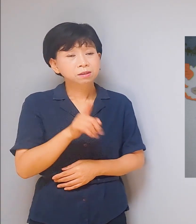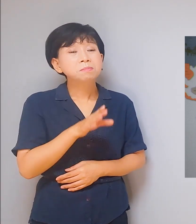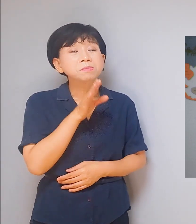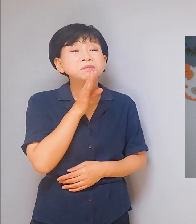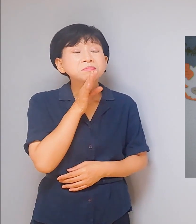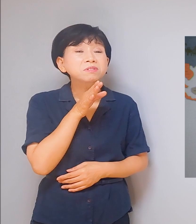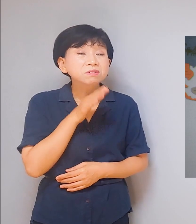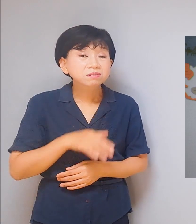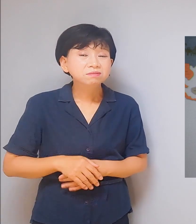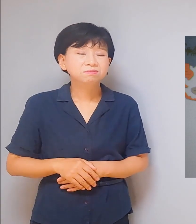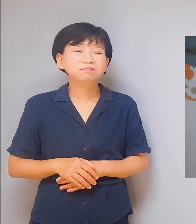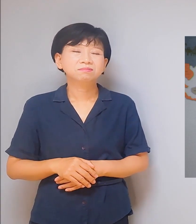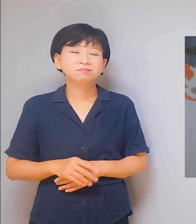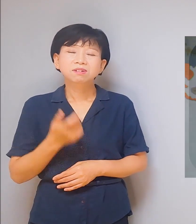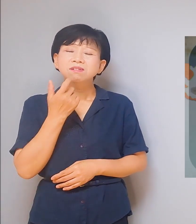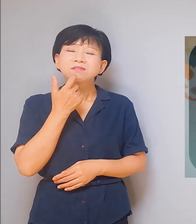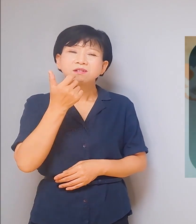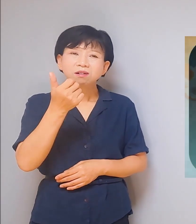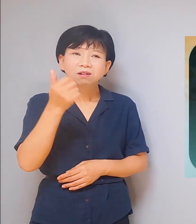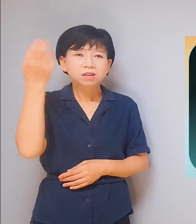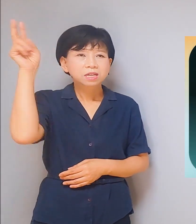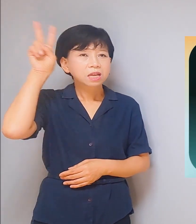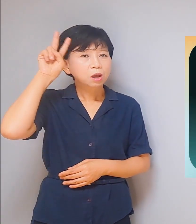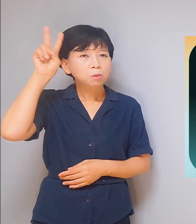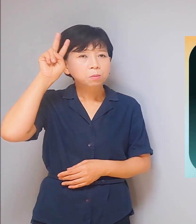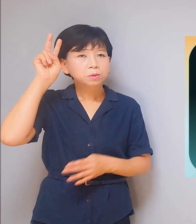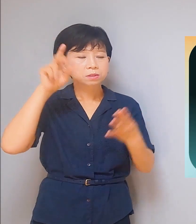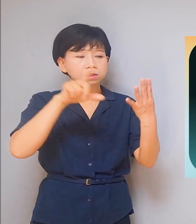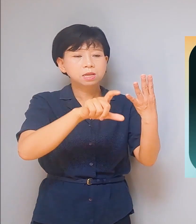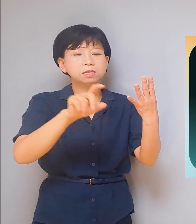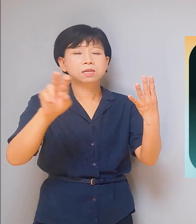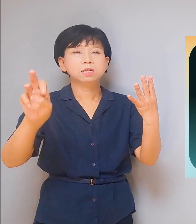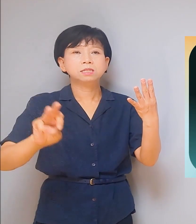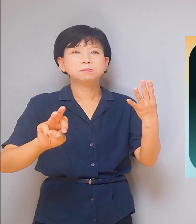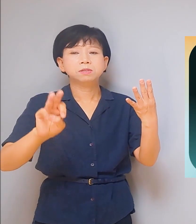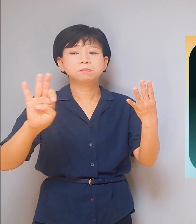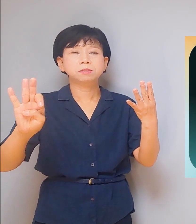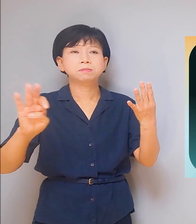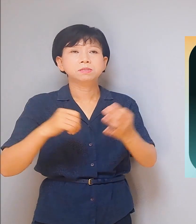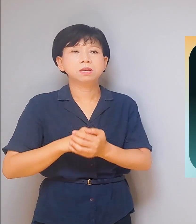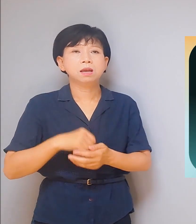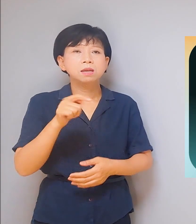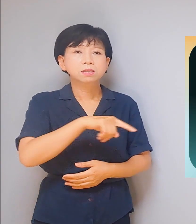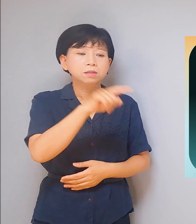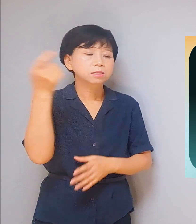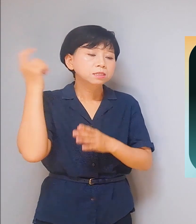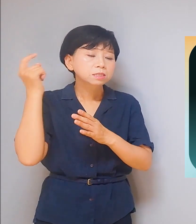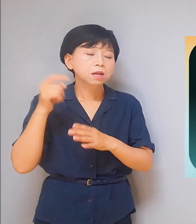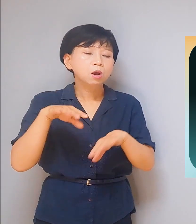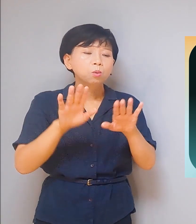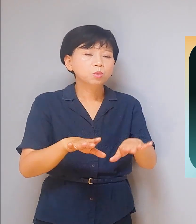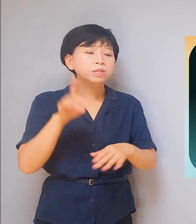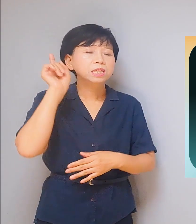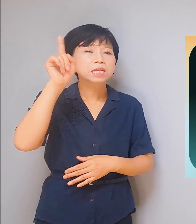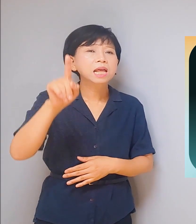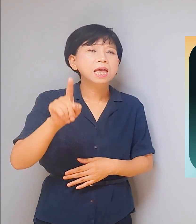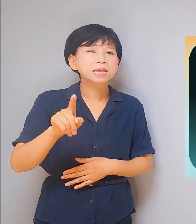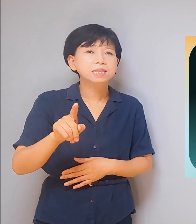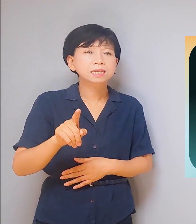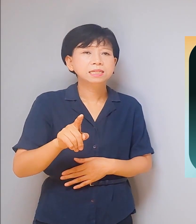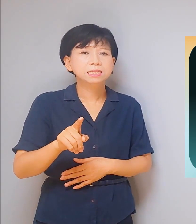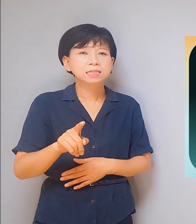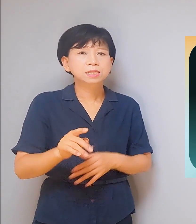정상이죠. 야고보서 4장 13절과 14절 말씀에 들으라, 너희 중에 말하기를 오늘이나 내일이나 우리가